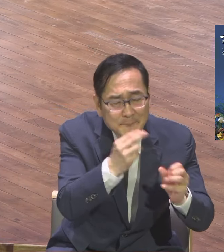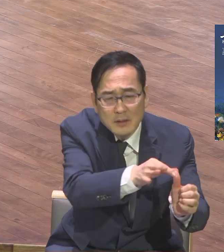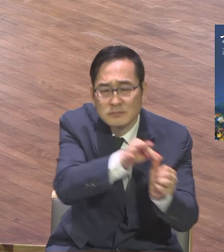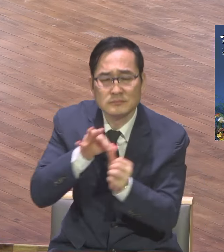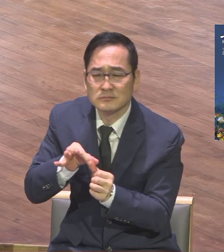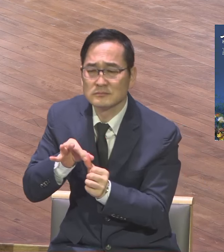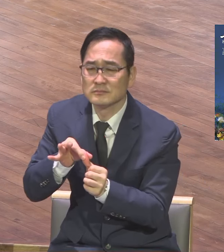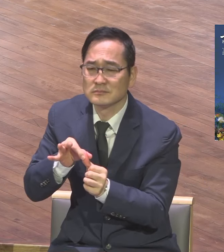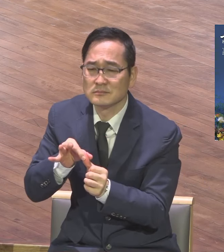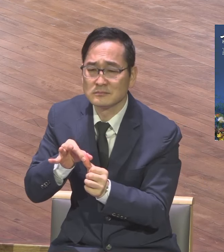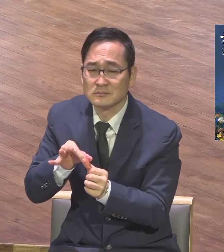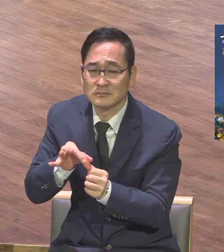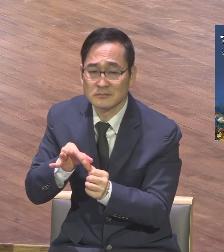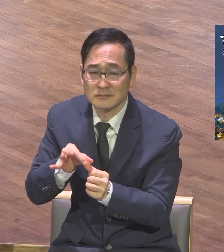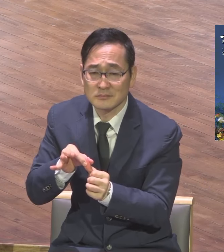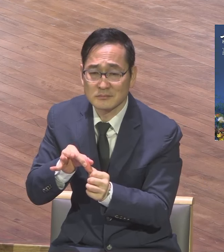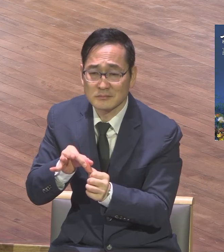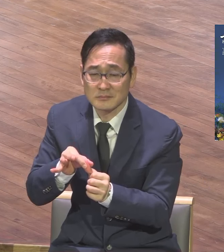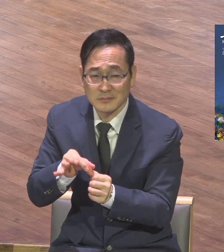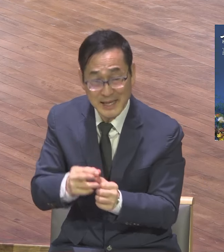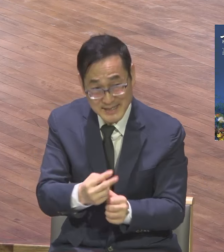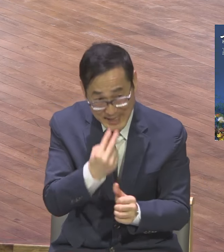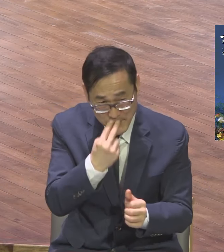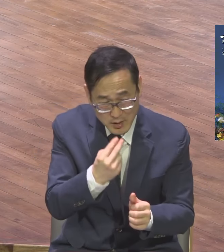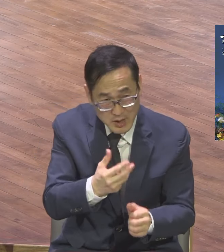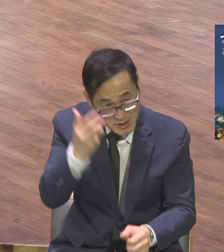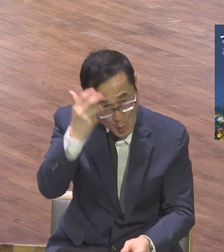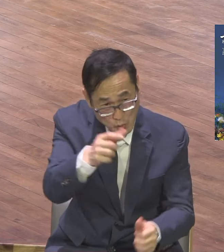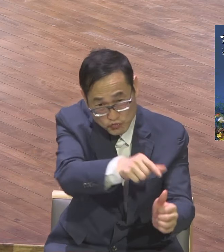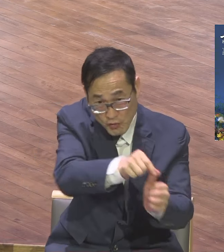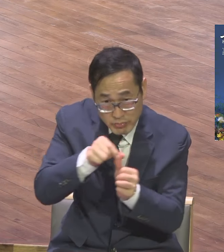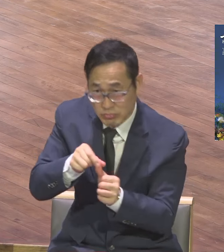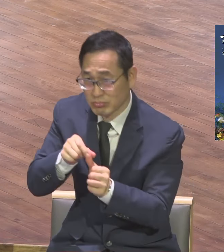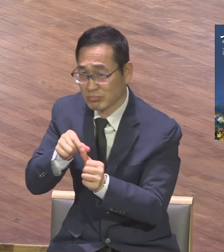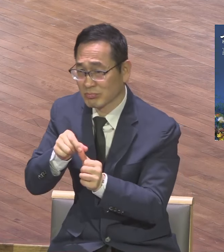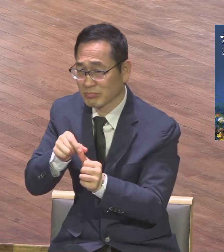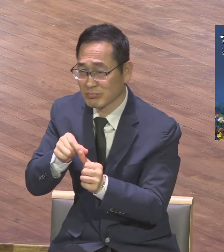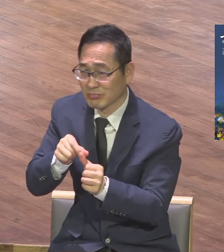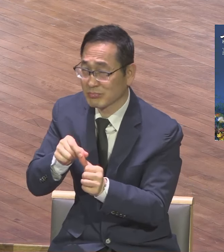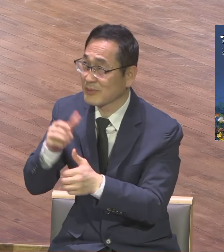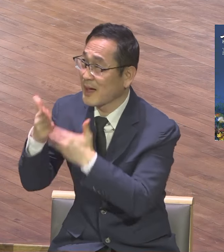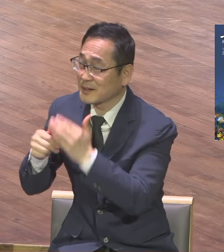살 일이 하나님이 최고 기뻐하시는 최고 상급 받는